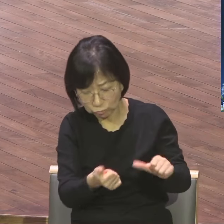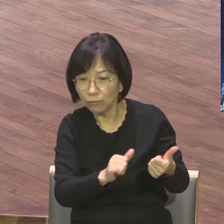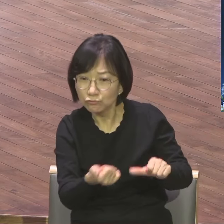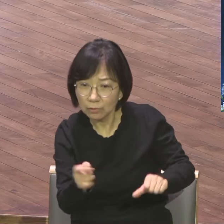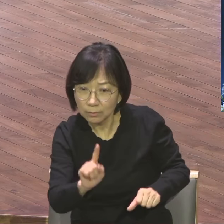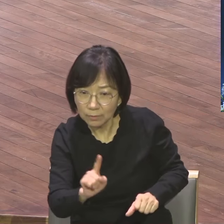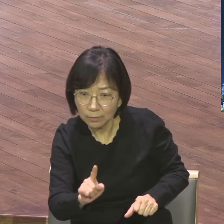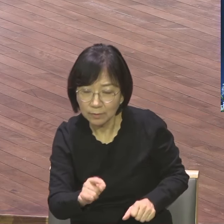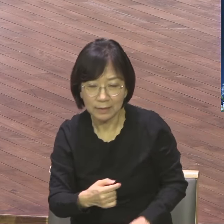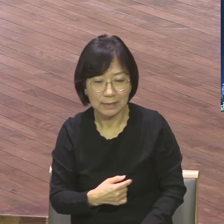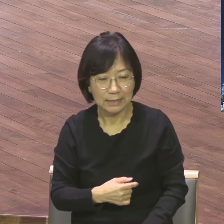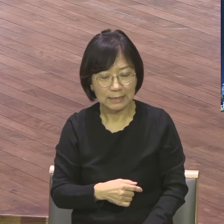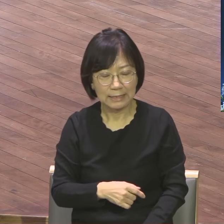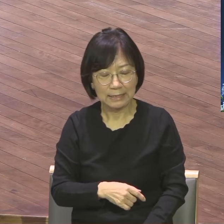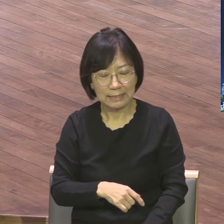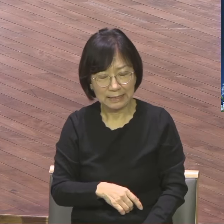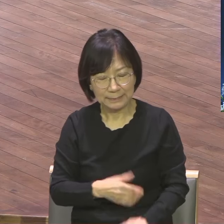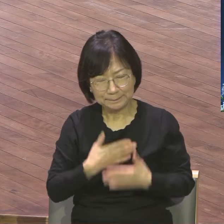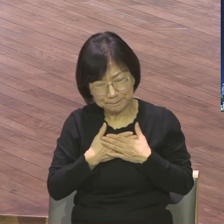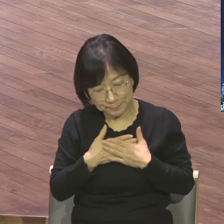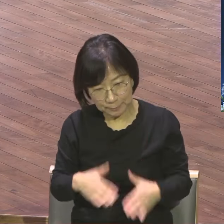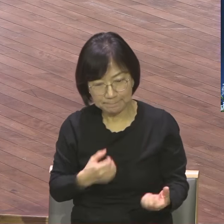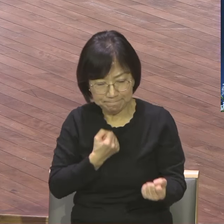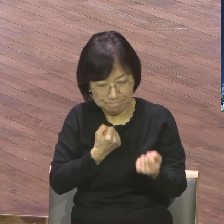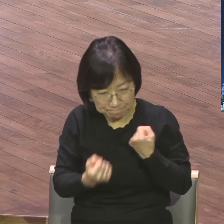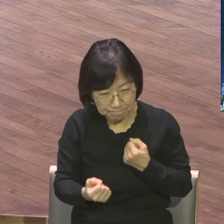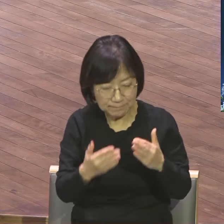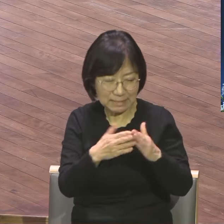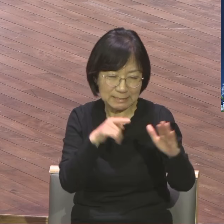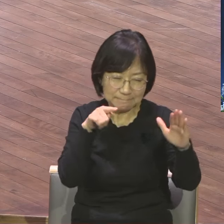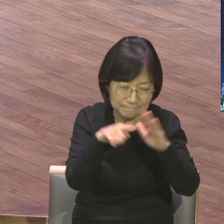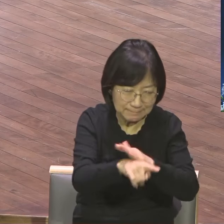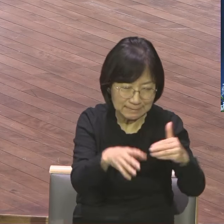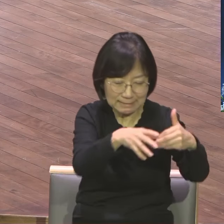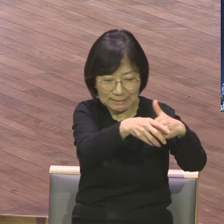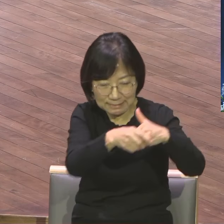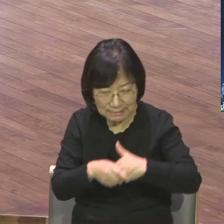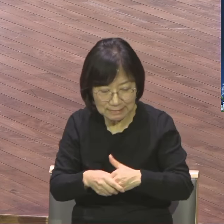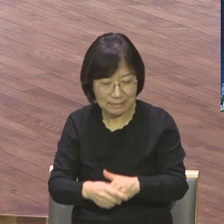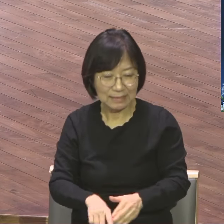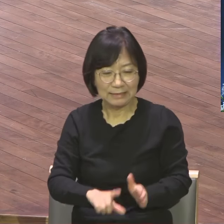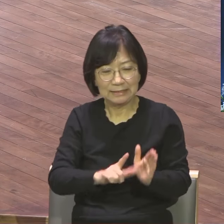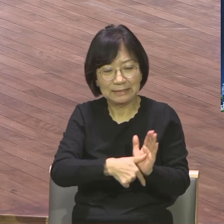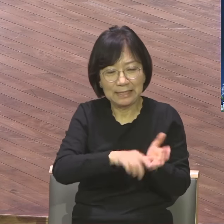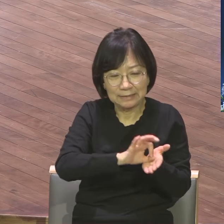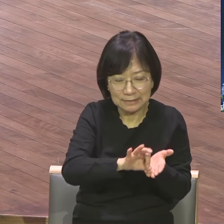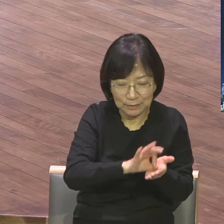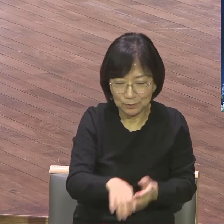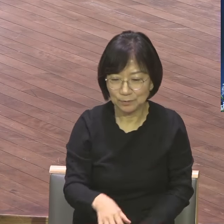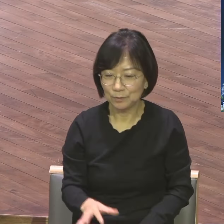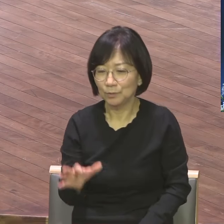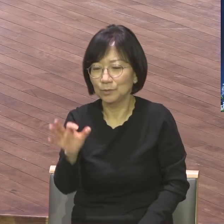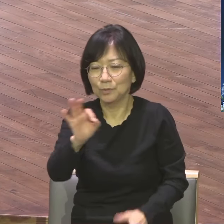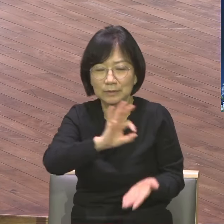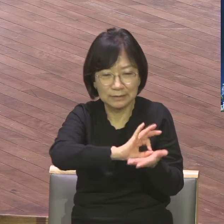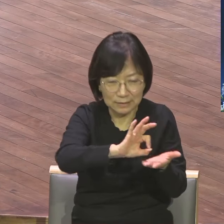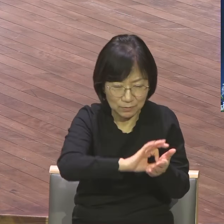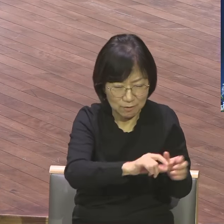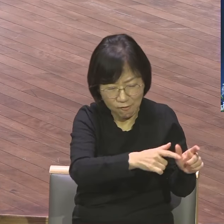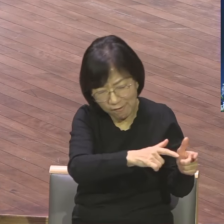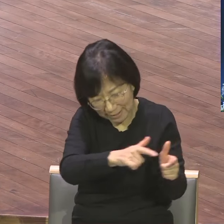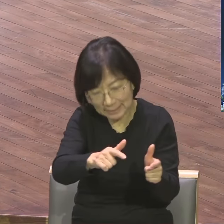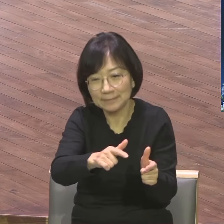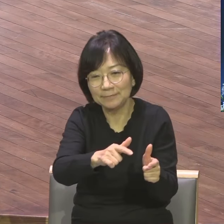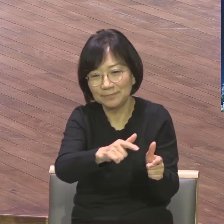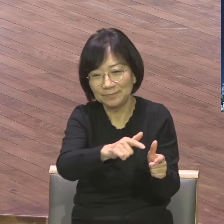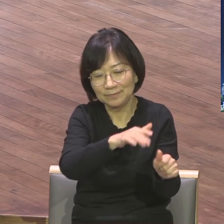있고 피곤하지만 일어나서 그 집에 가서 그를 태워서 교회 올 수도 있고 나도 좀 편하게 남전도에